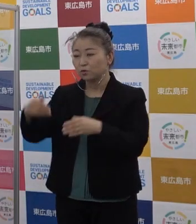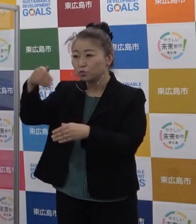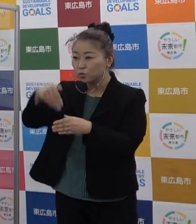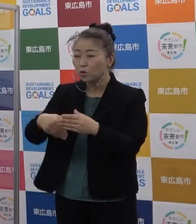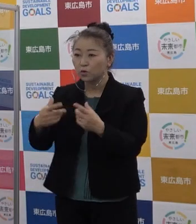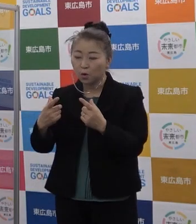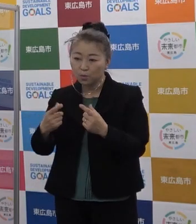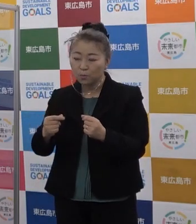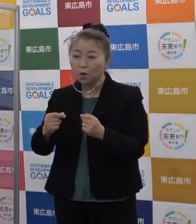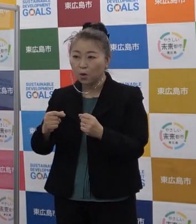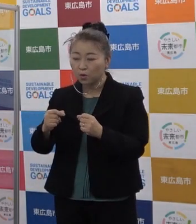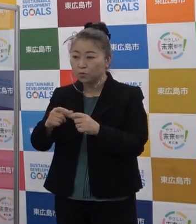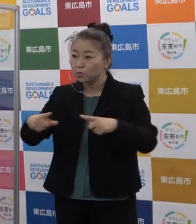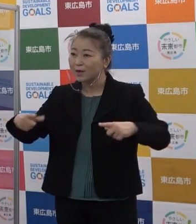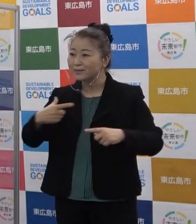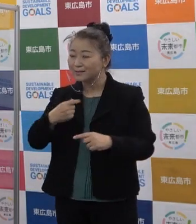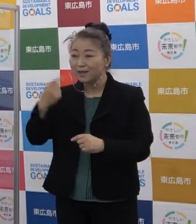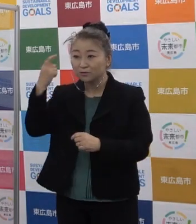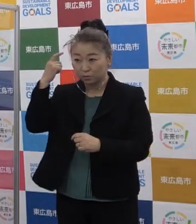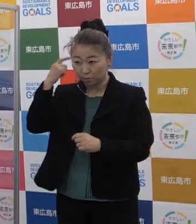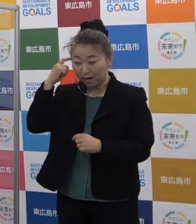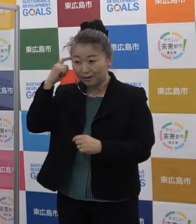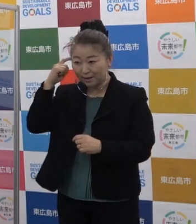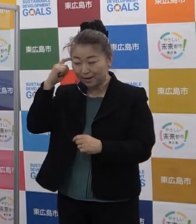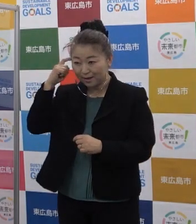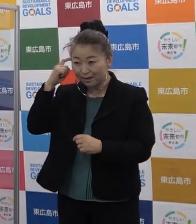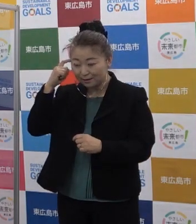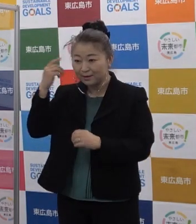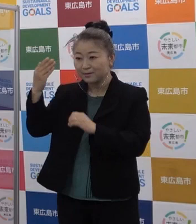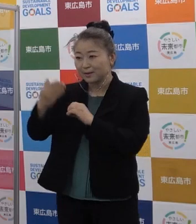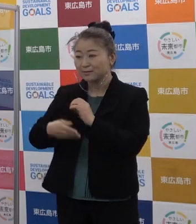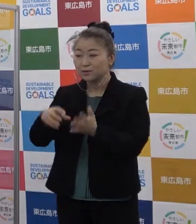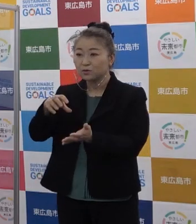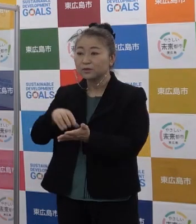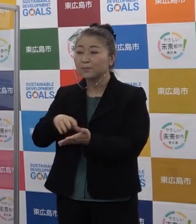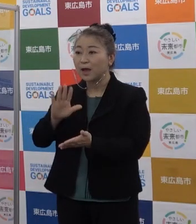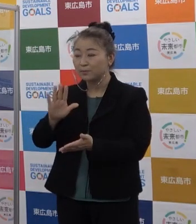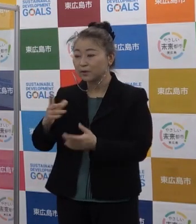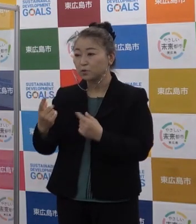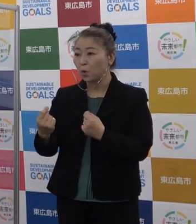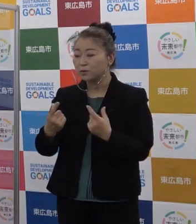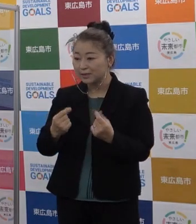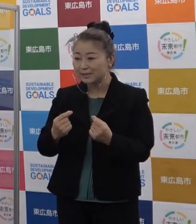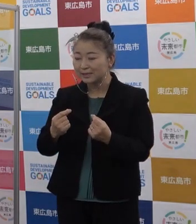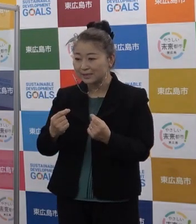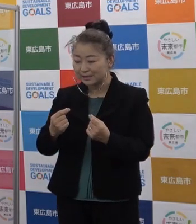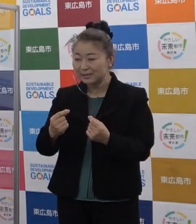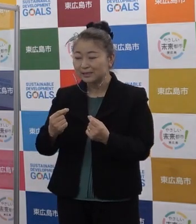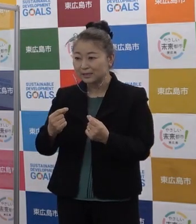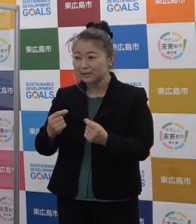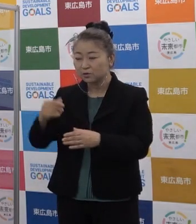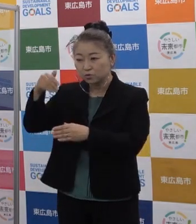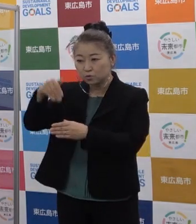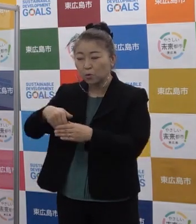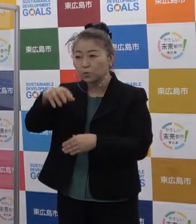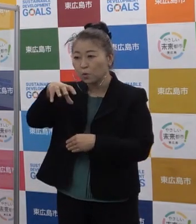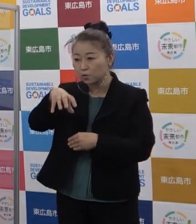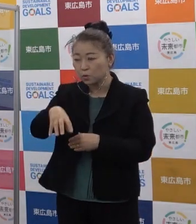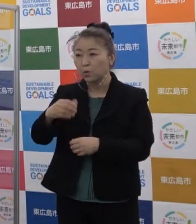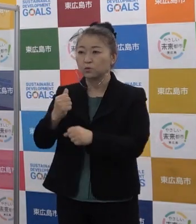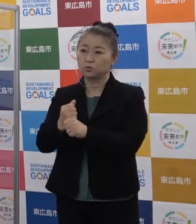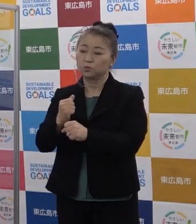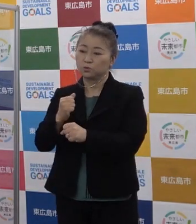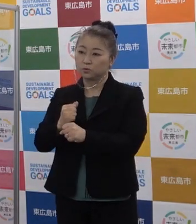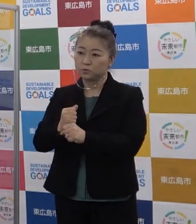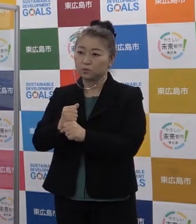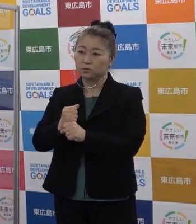こうということであり、写真にありますような移動型の投票所を設置するという